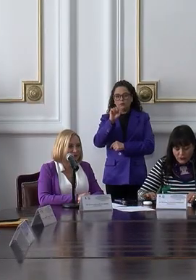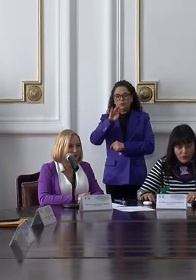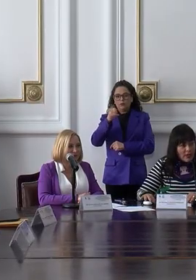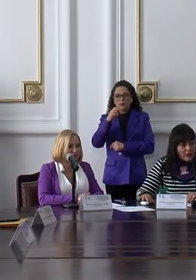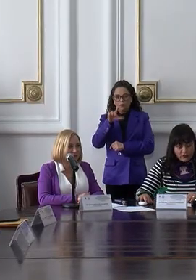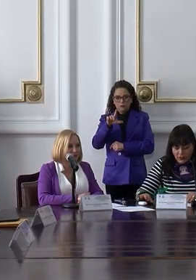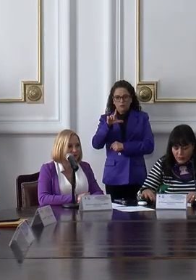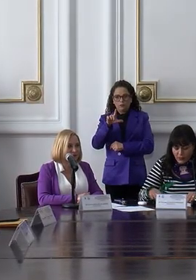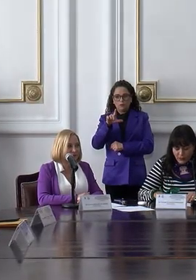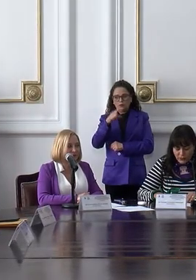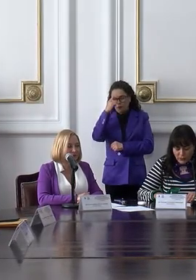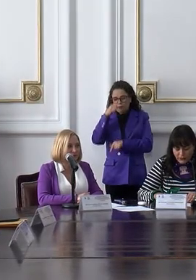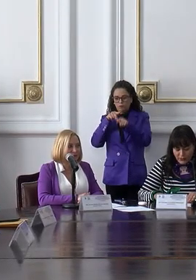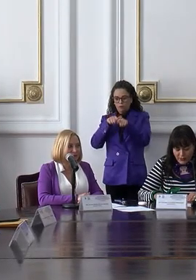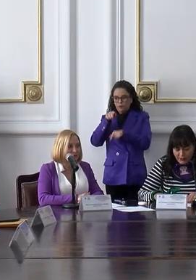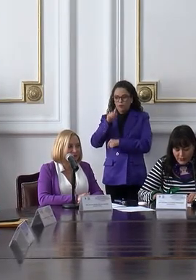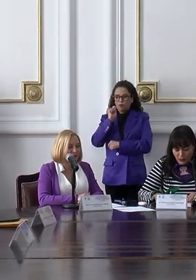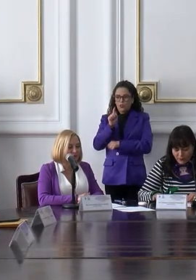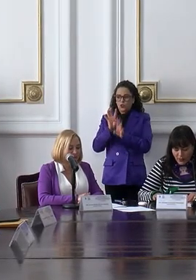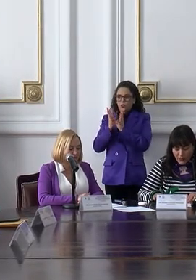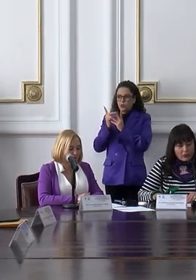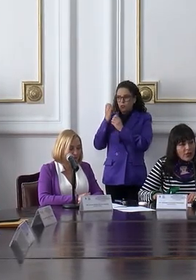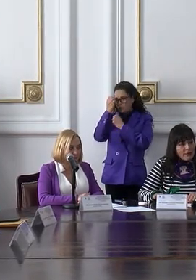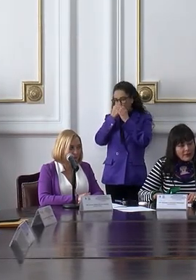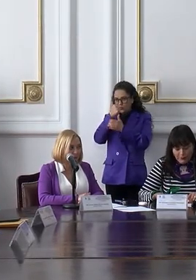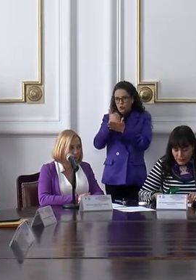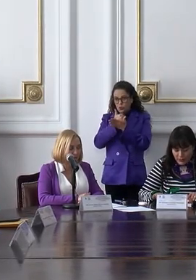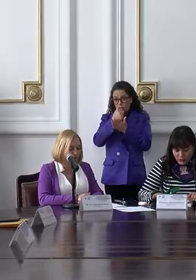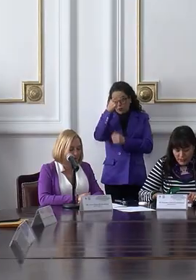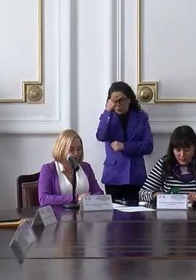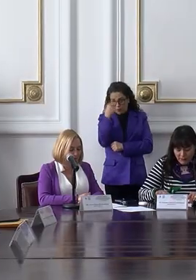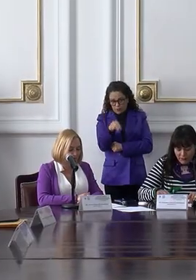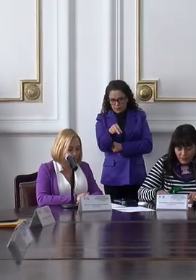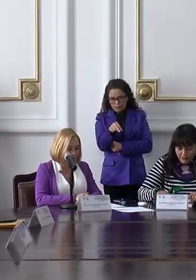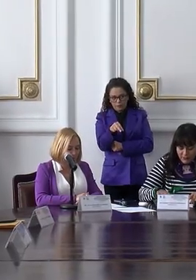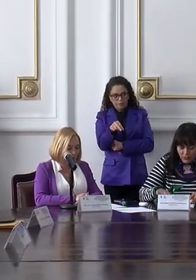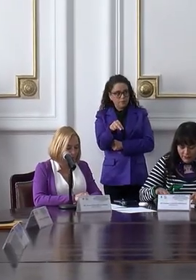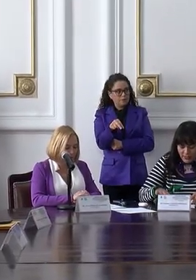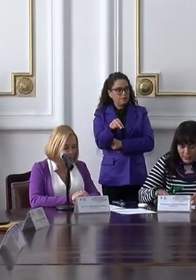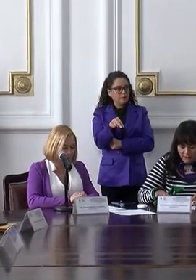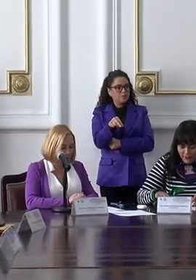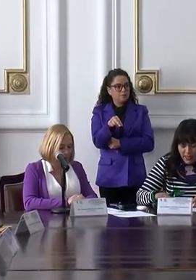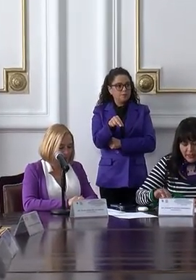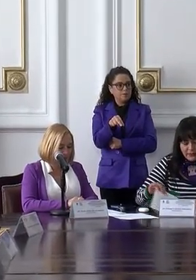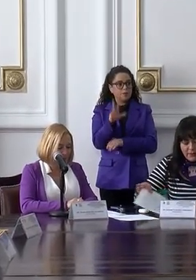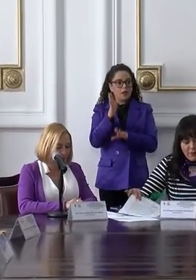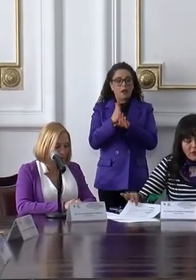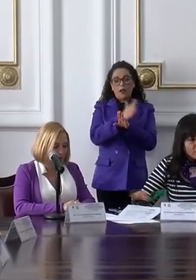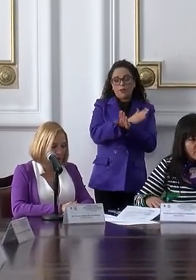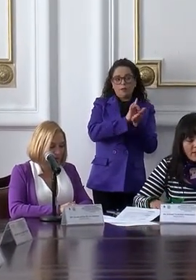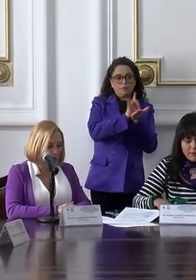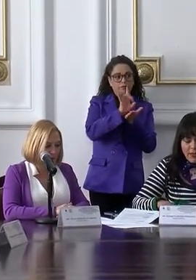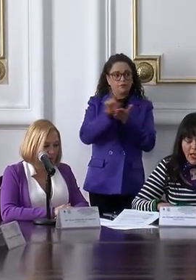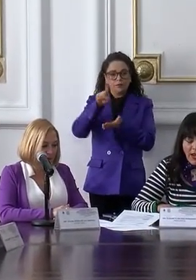periodo adicional el Consejo de Evaluación de la Ciudad de México. Toda vez que el proyecto de dictamen fue remitido de manera previa en tiempo